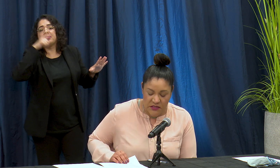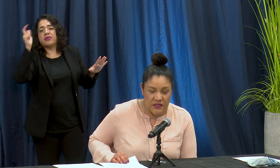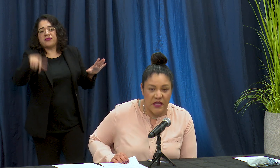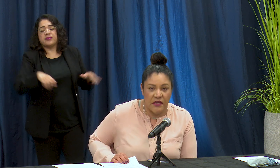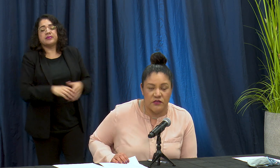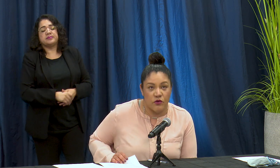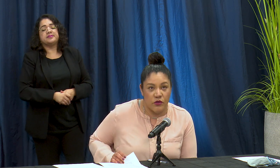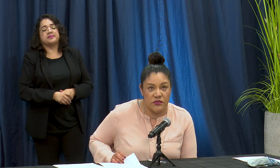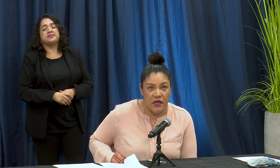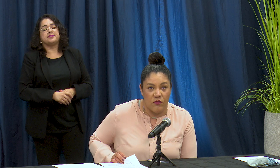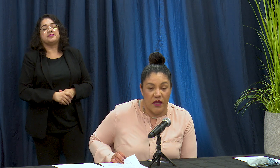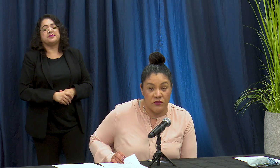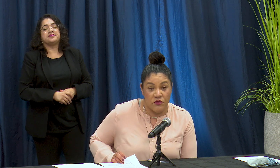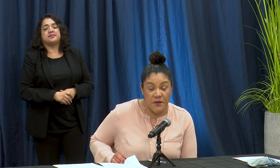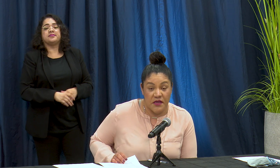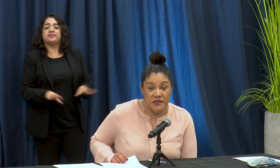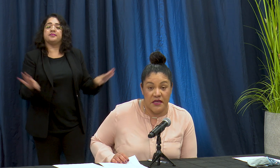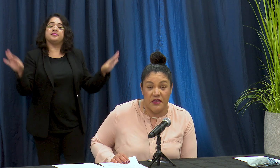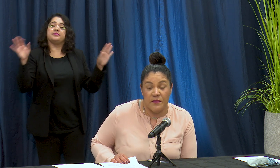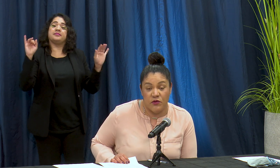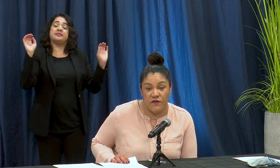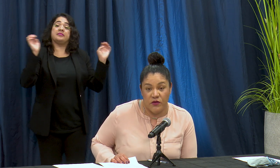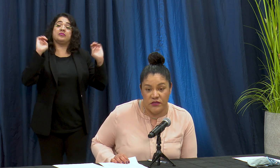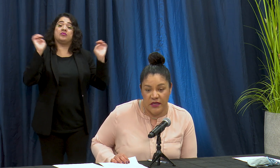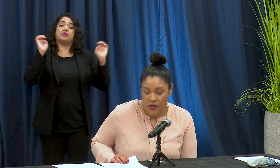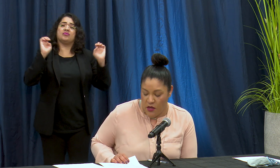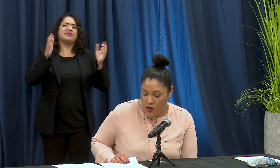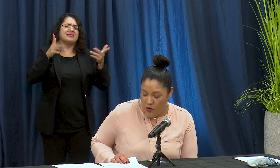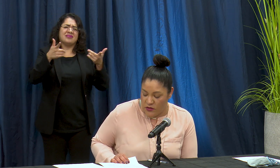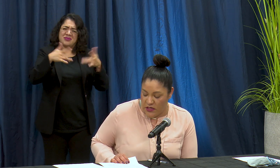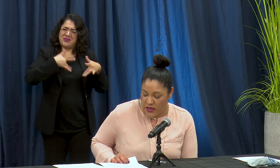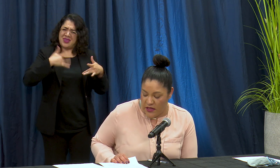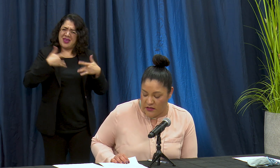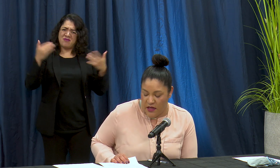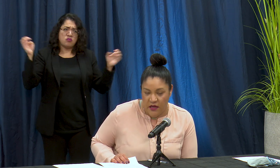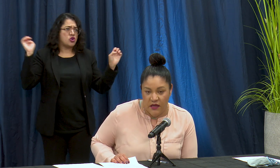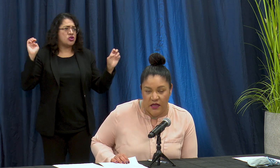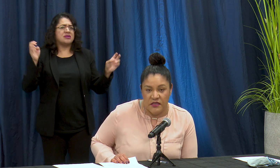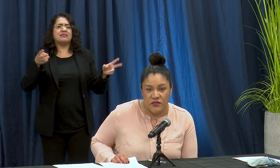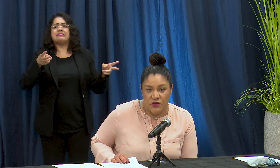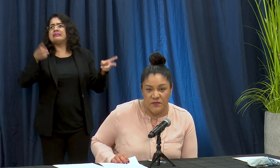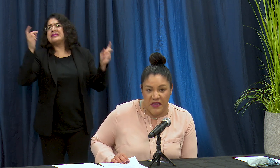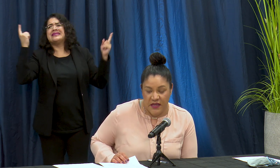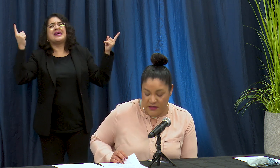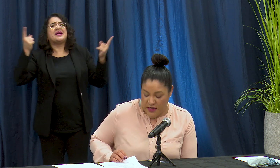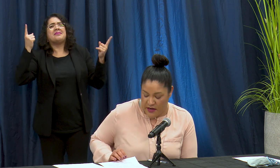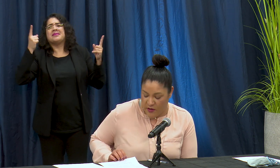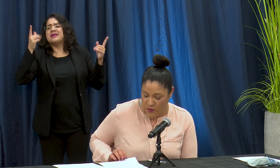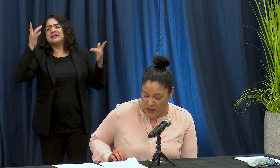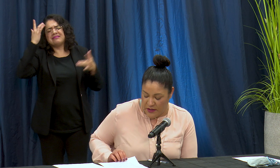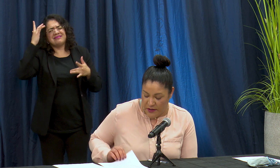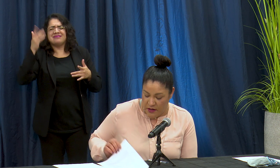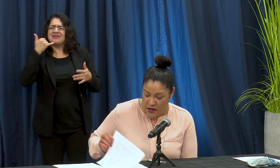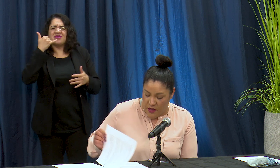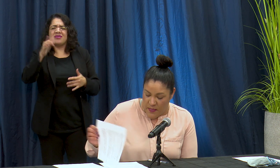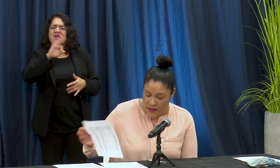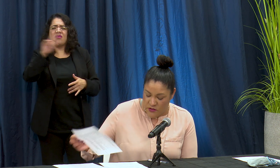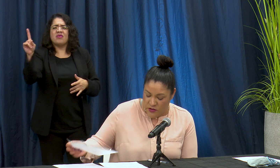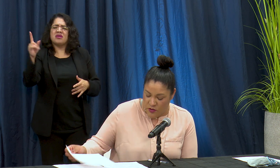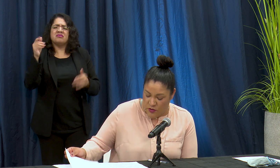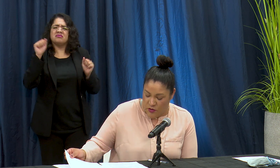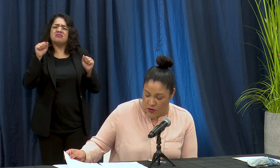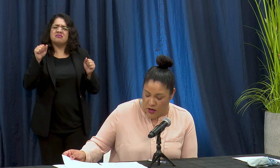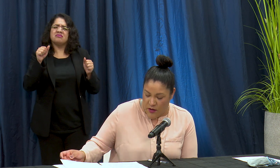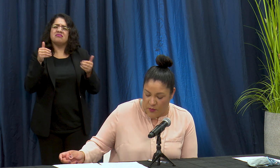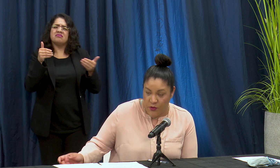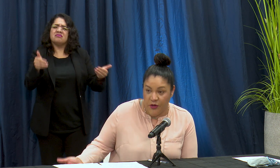si necesita o es un caso de una emergencia, llame al 911 o siga las atenciones médicas que le recomiendan. Esto